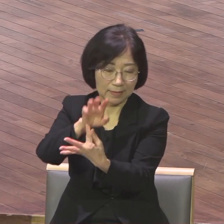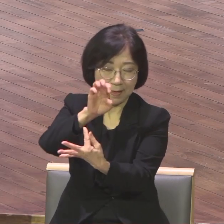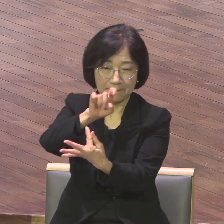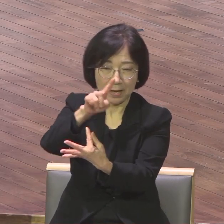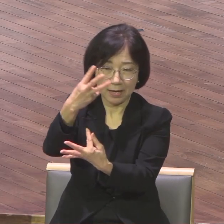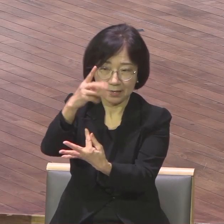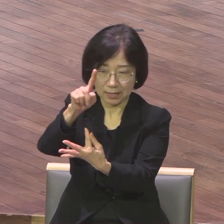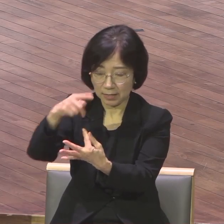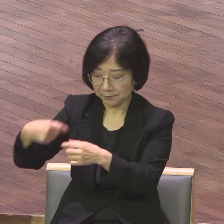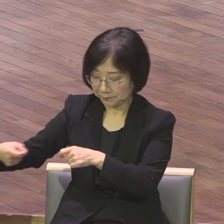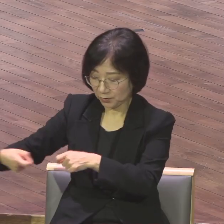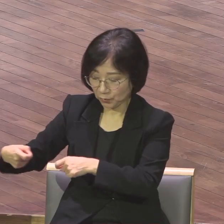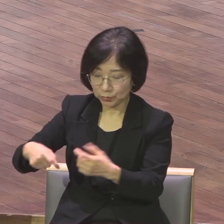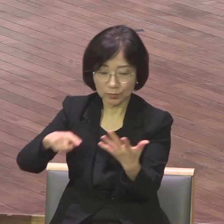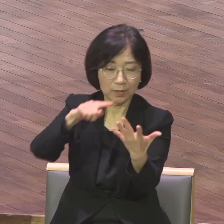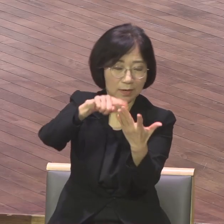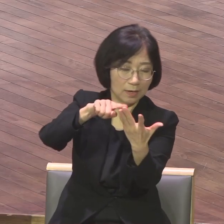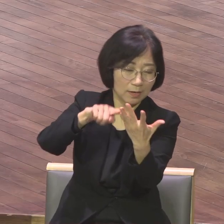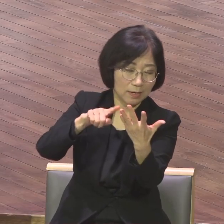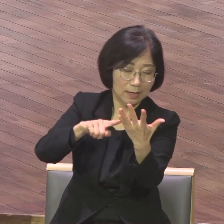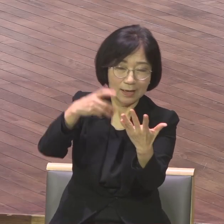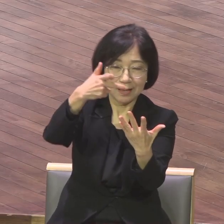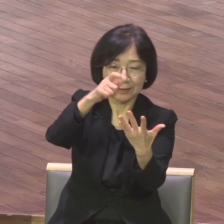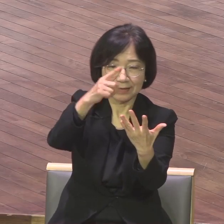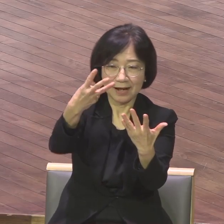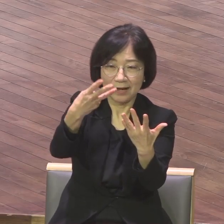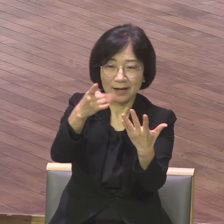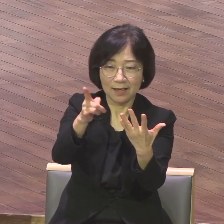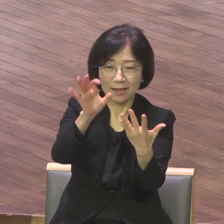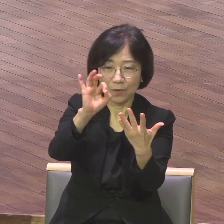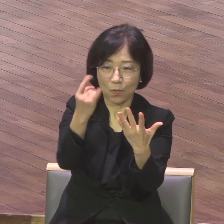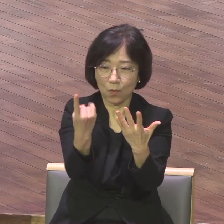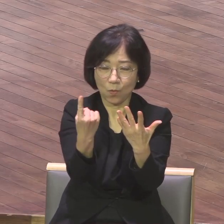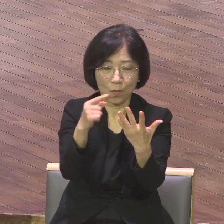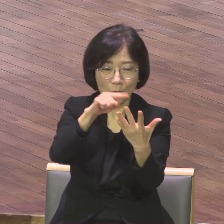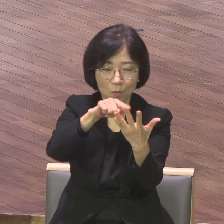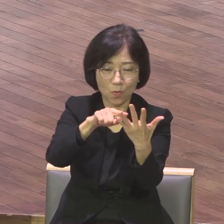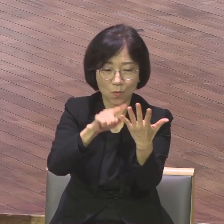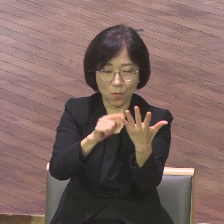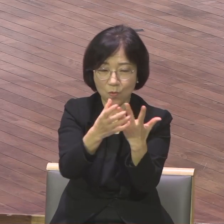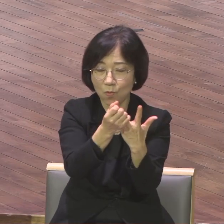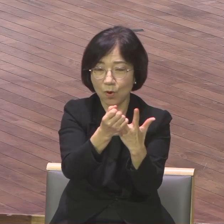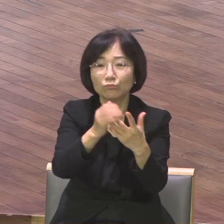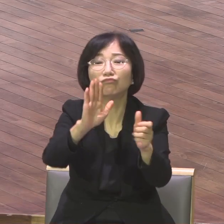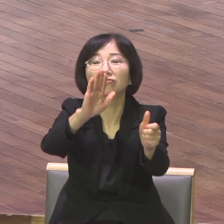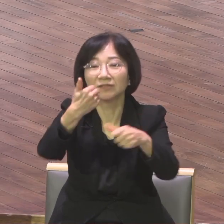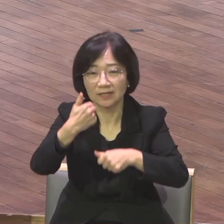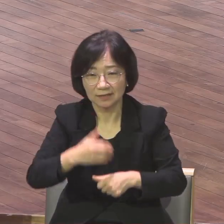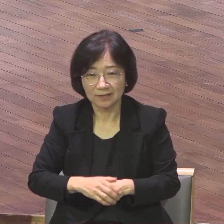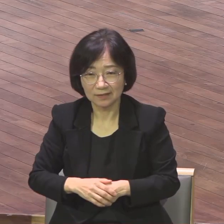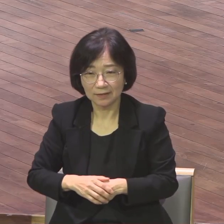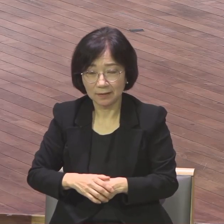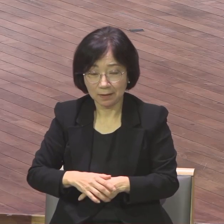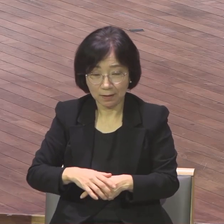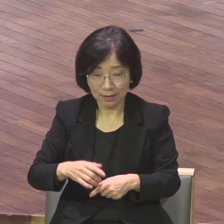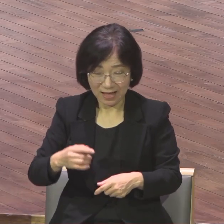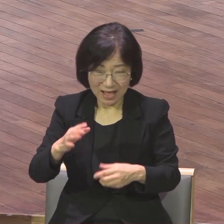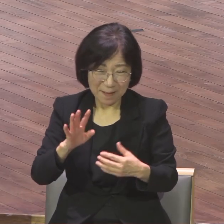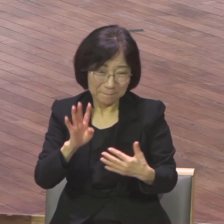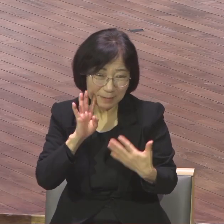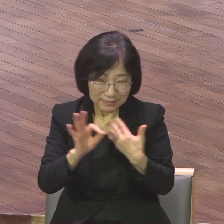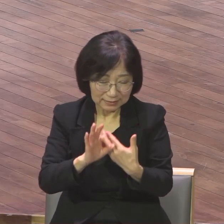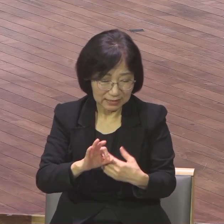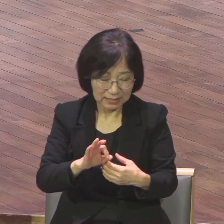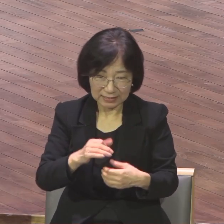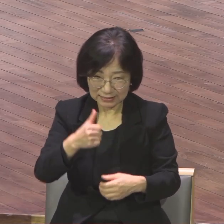갈레오 말은 부른다라는 뜻이에요. 곁으로 부른다. 이게 건면이에요. 이 건면, 자녀가 바른